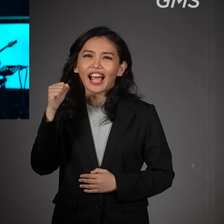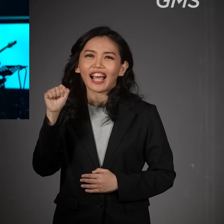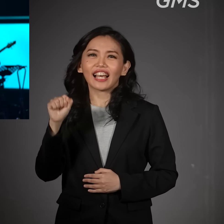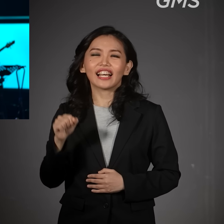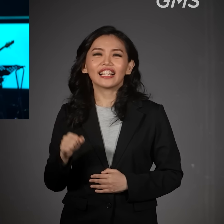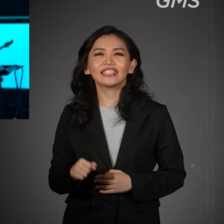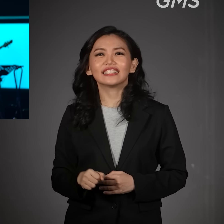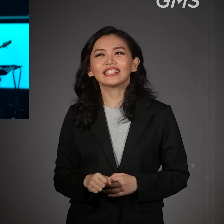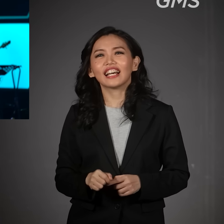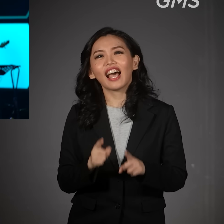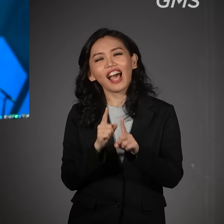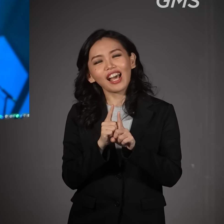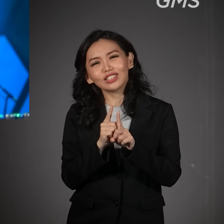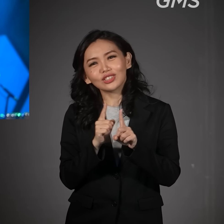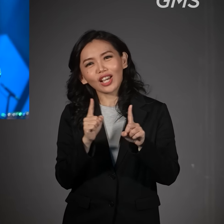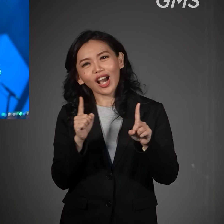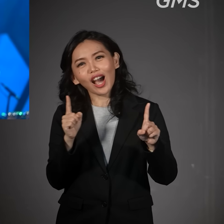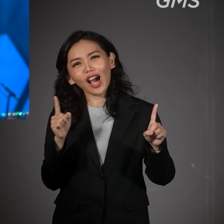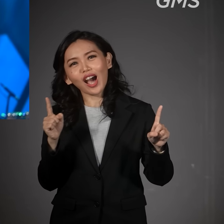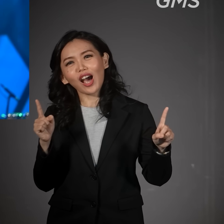mampu